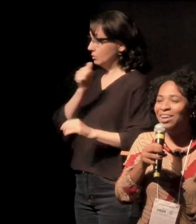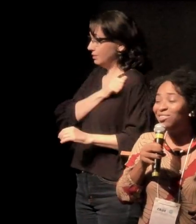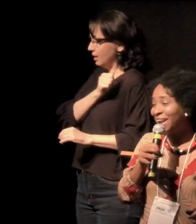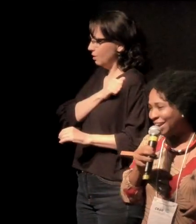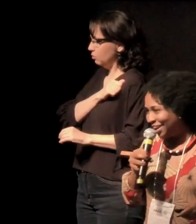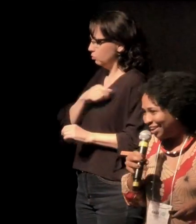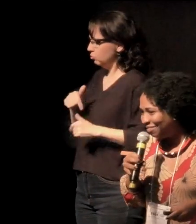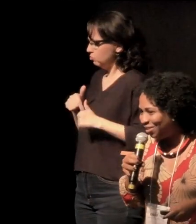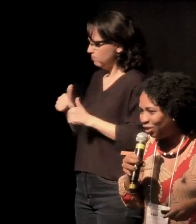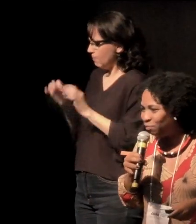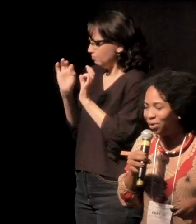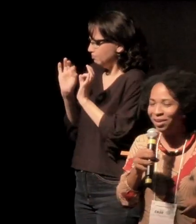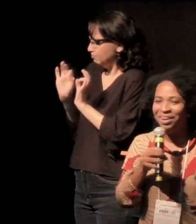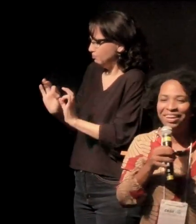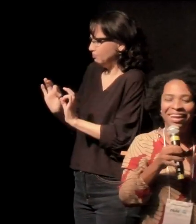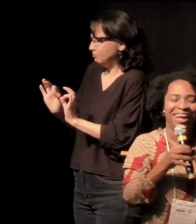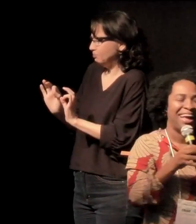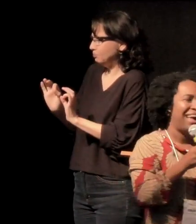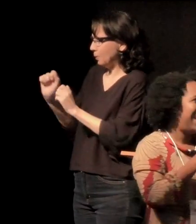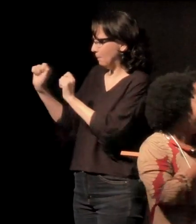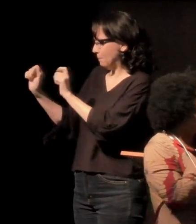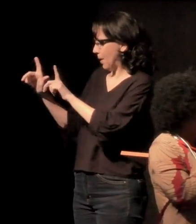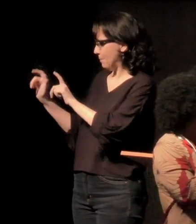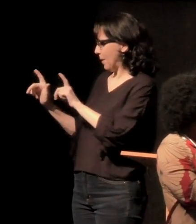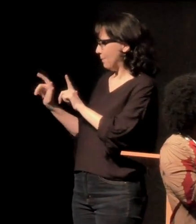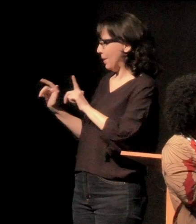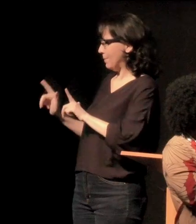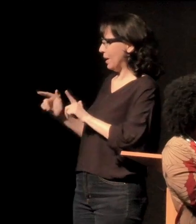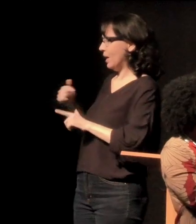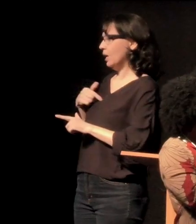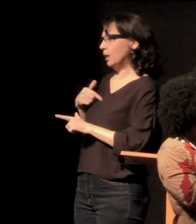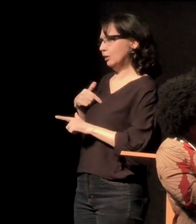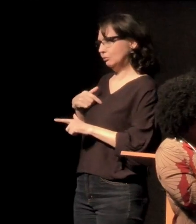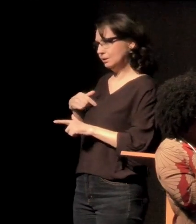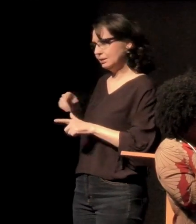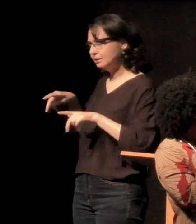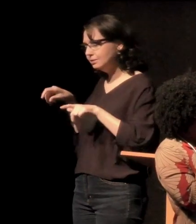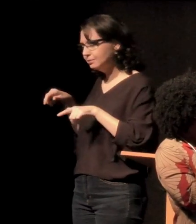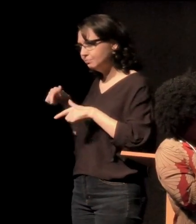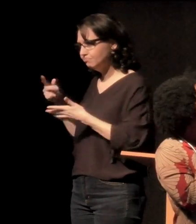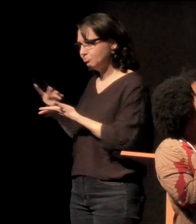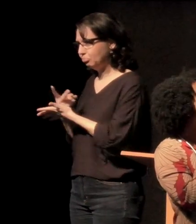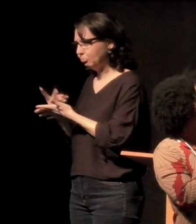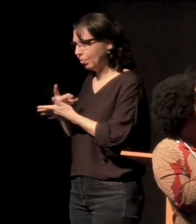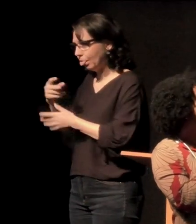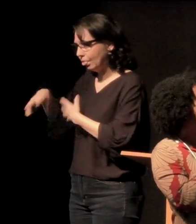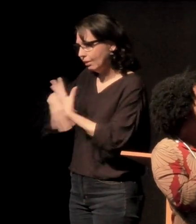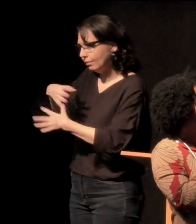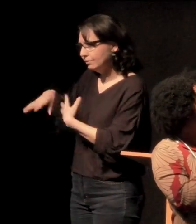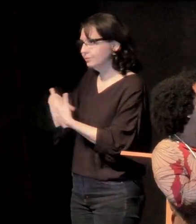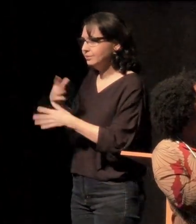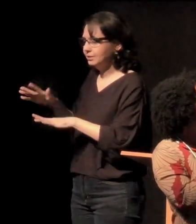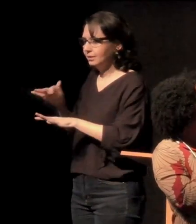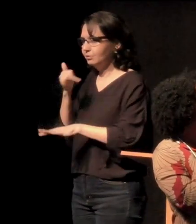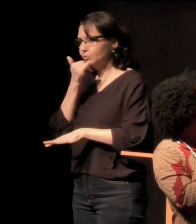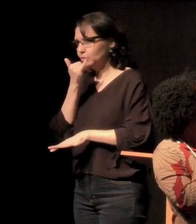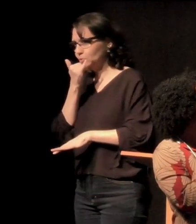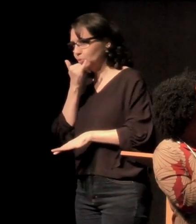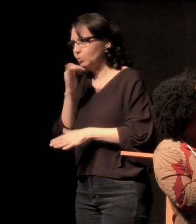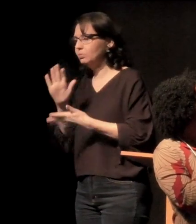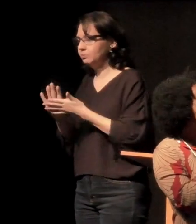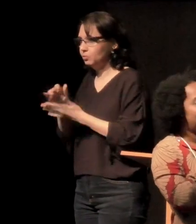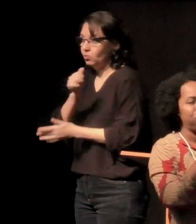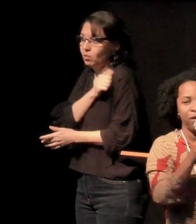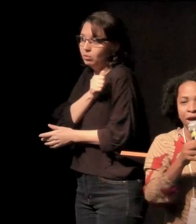Instagram depois vocês podem olhar lá no nosso Instagram que os alunos do Baobá que fizeram